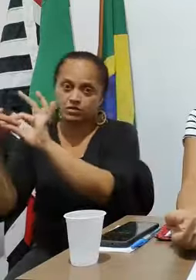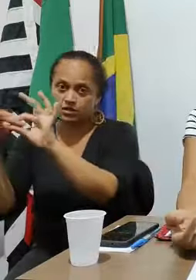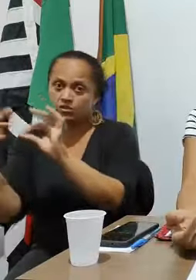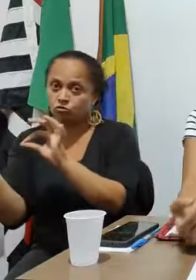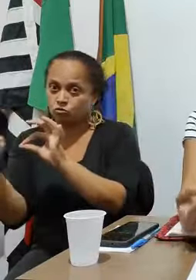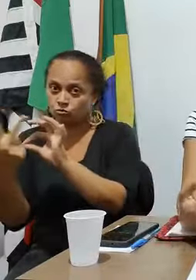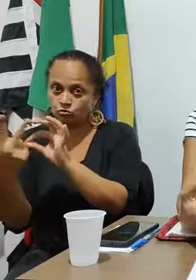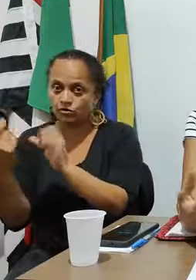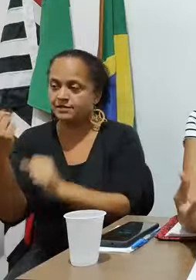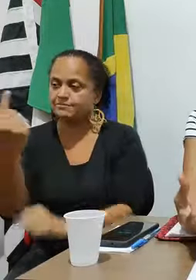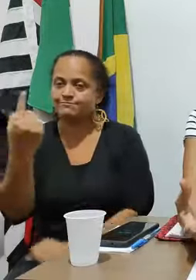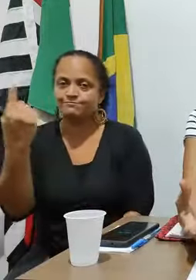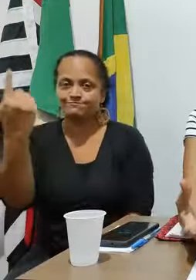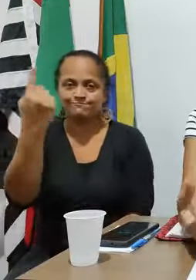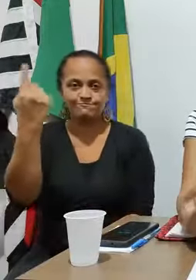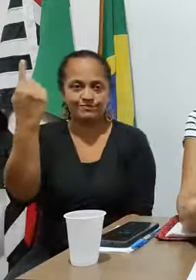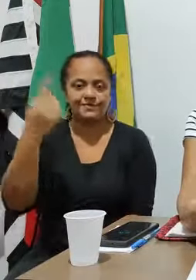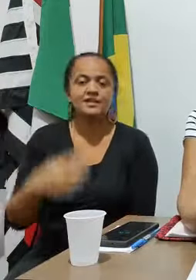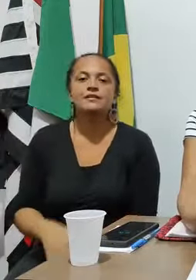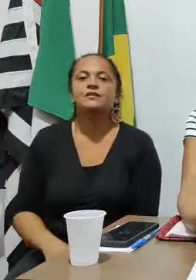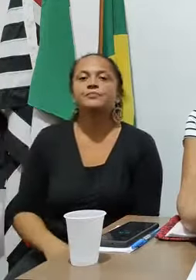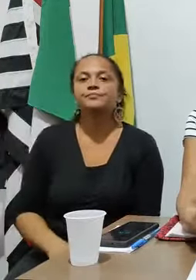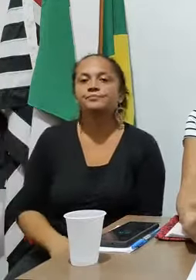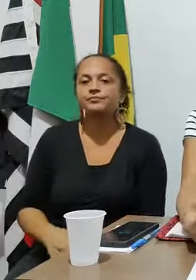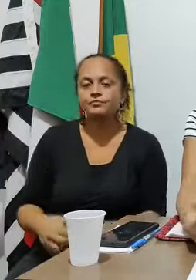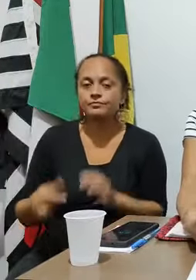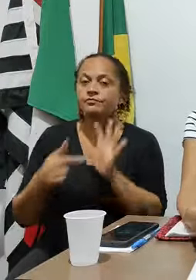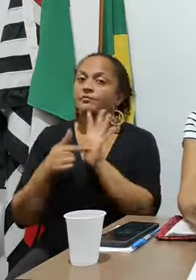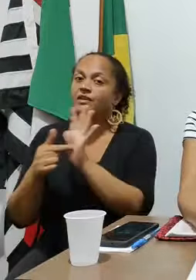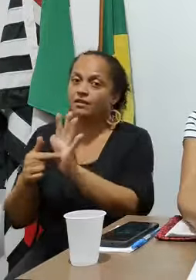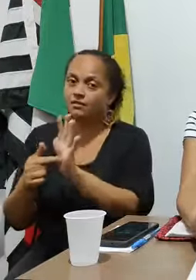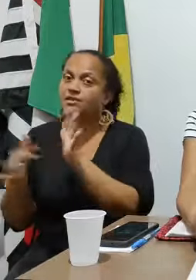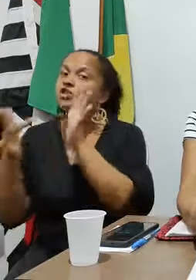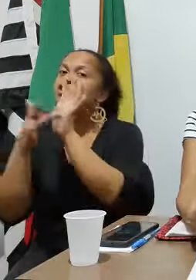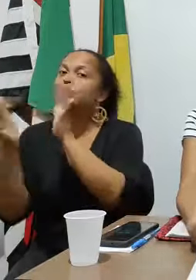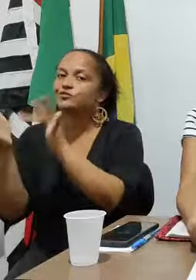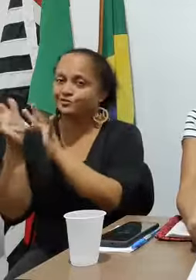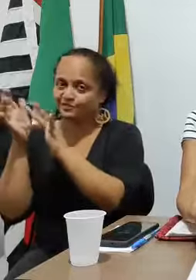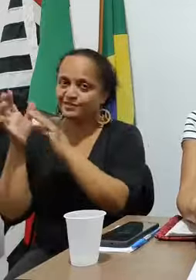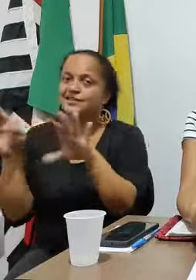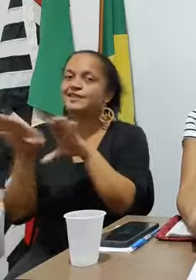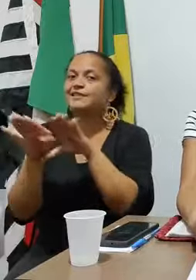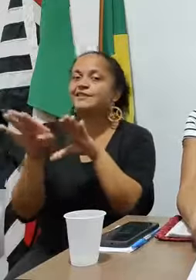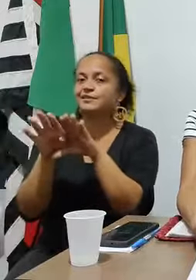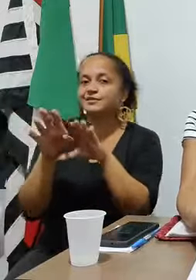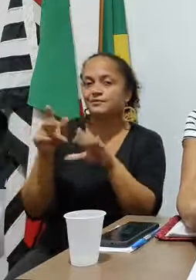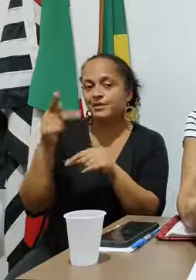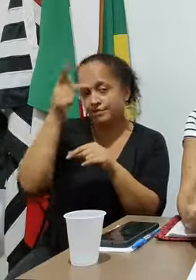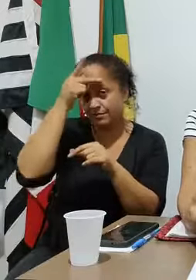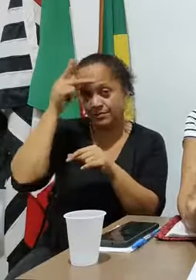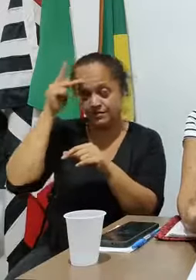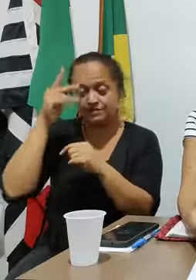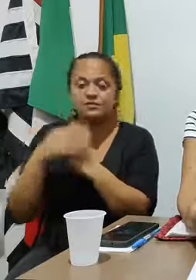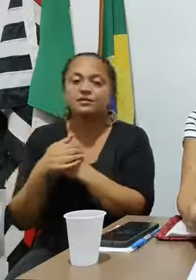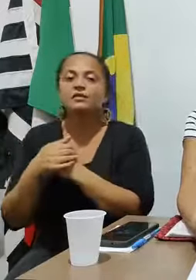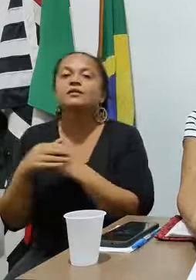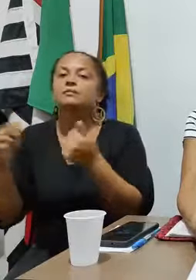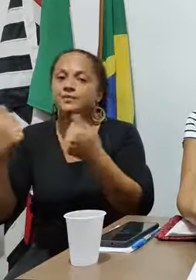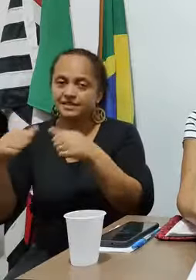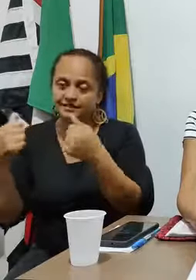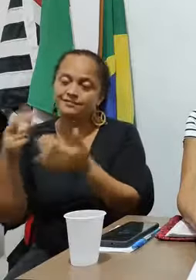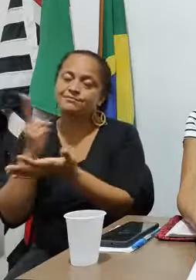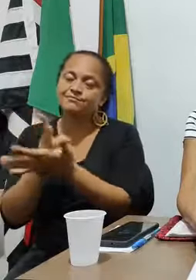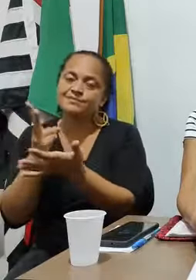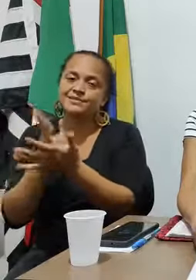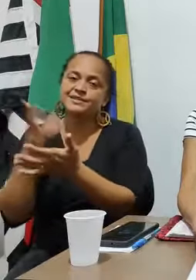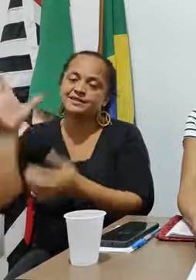este mistério, mas eu me refiro a Cristo e a igreja. Não obstante vós, cada um de per si também ame